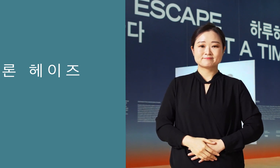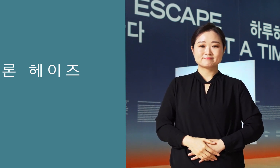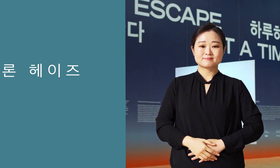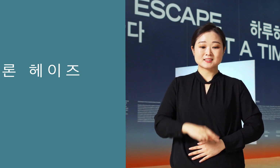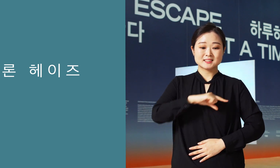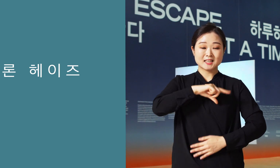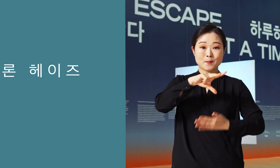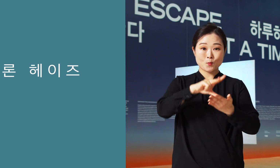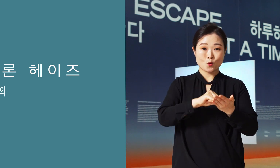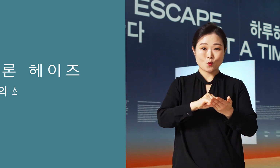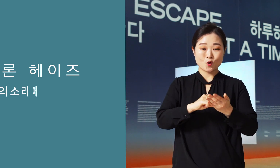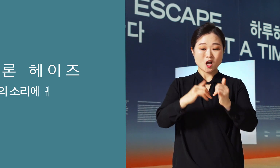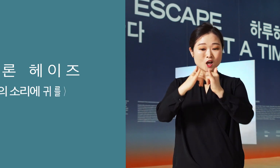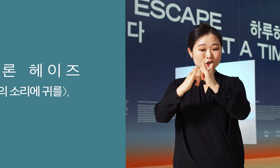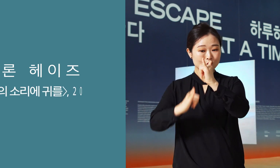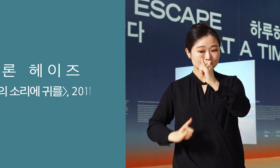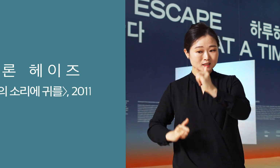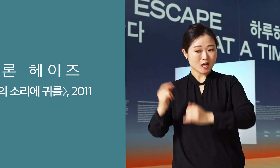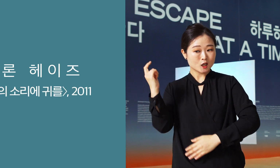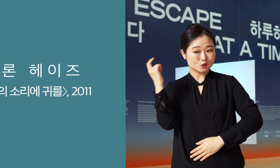역사의 소리에 귀를.